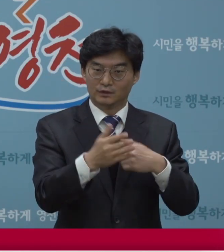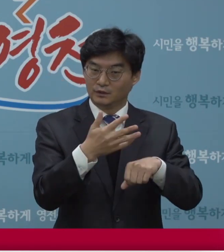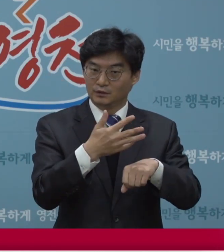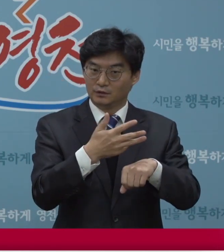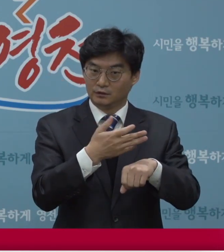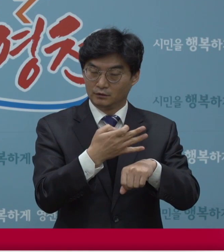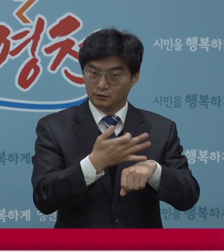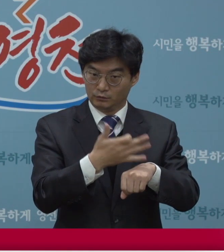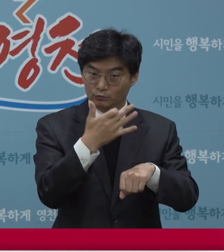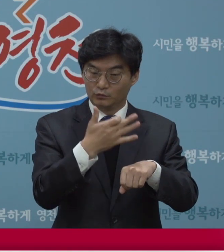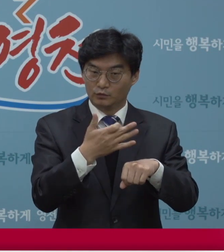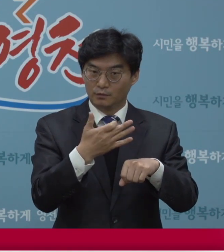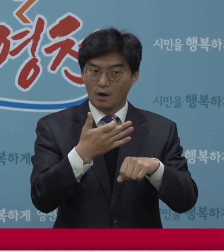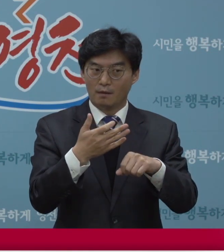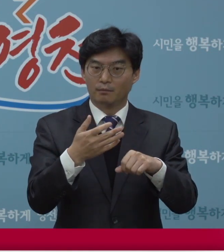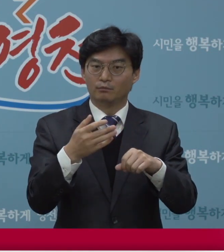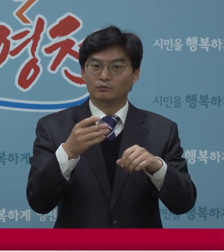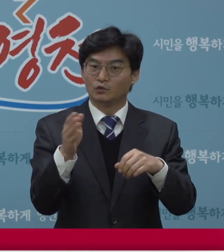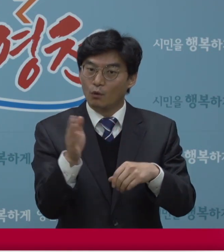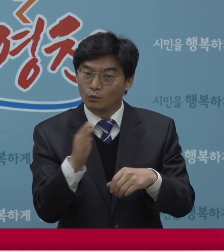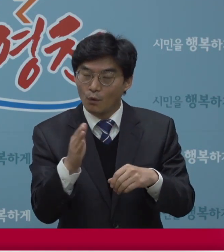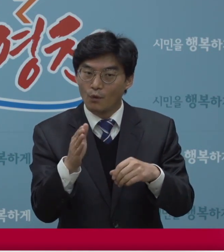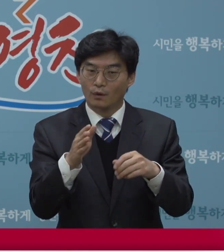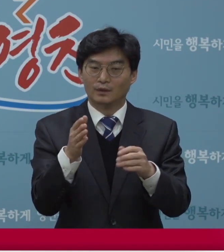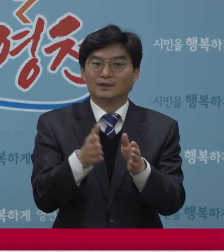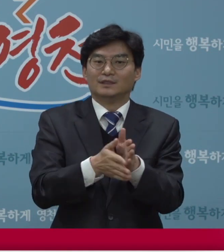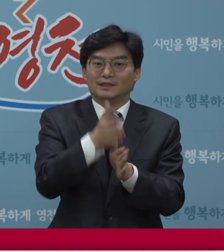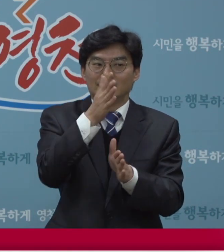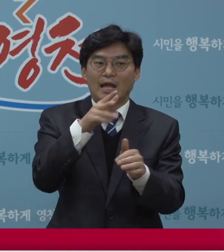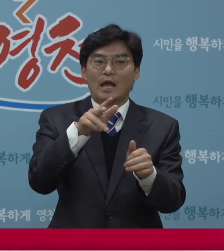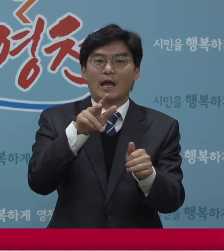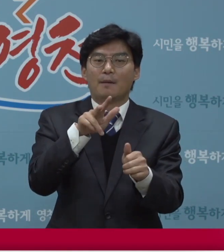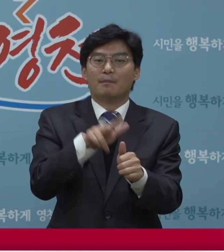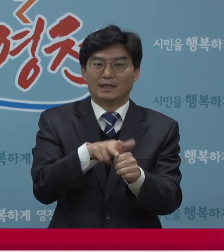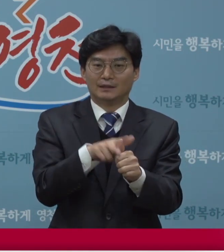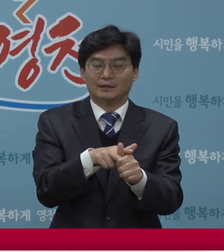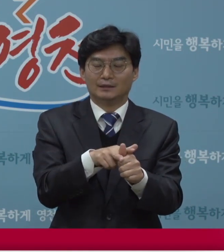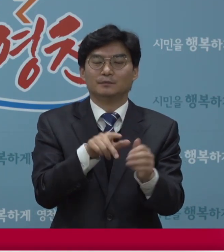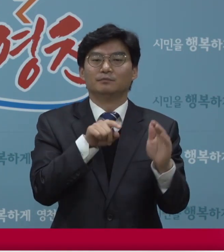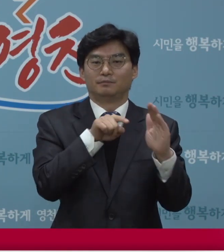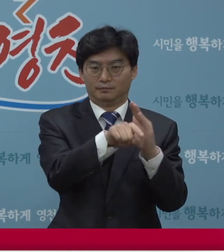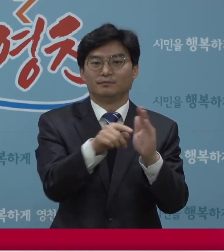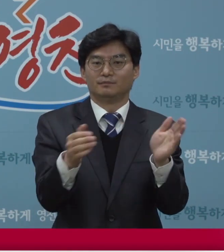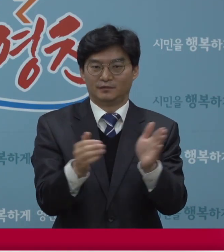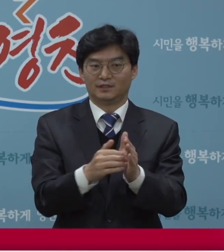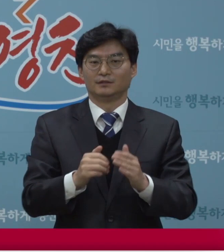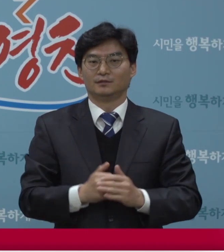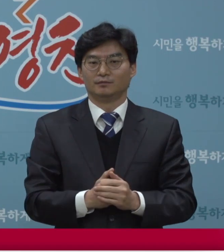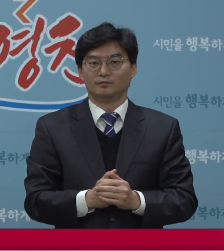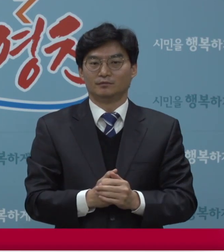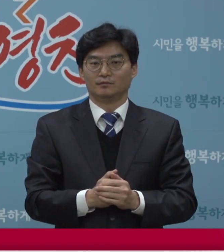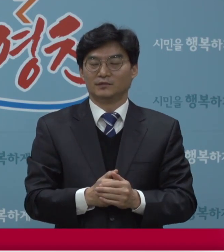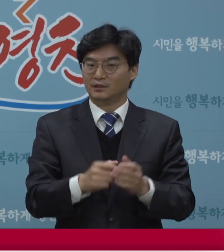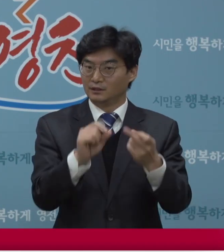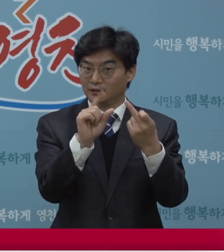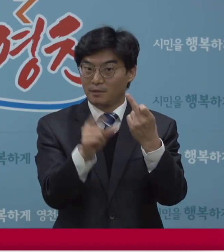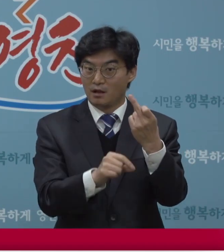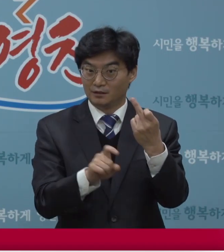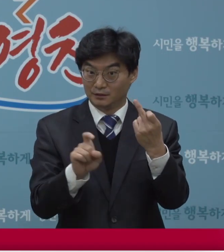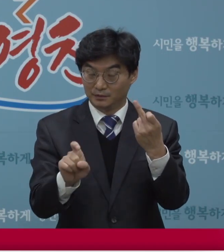13시부터 24분경 시내 마트를 방문한 것으로 확인되었습니다. 12월